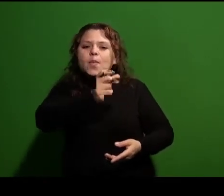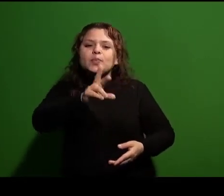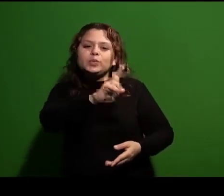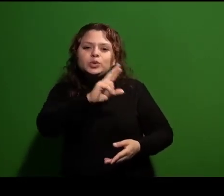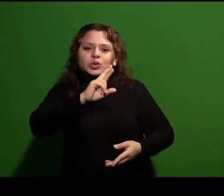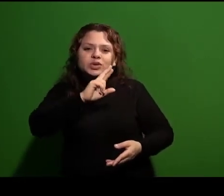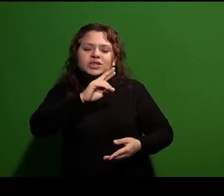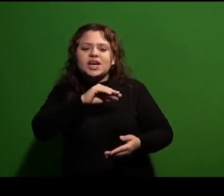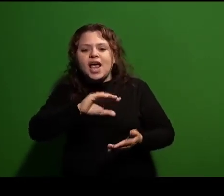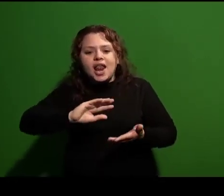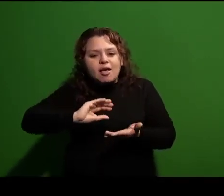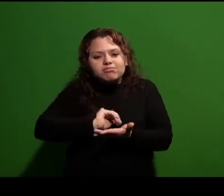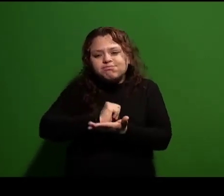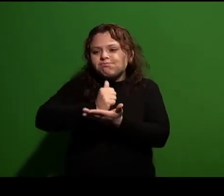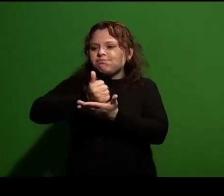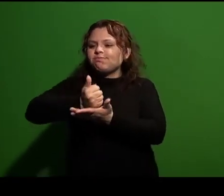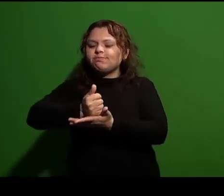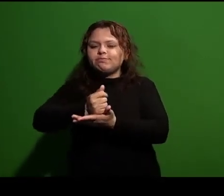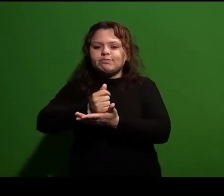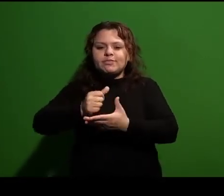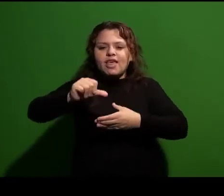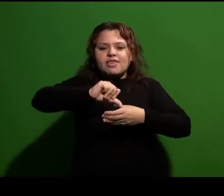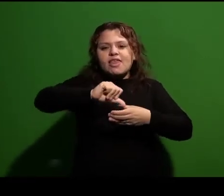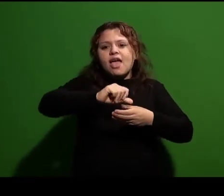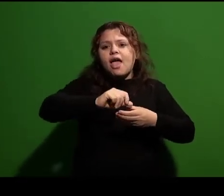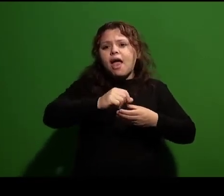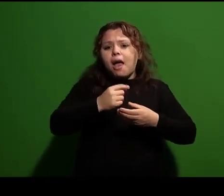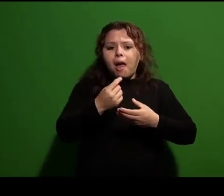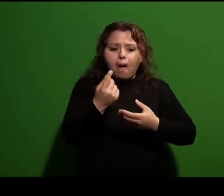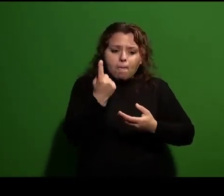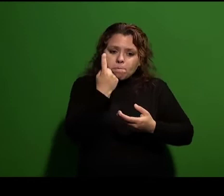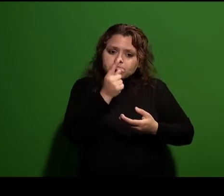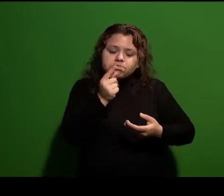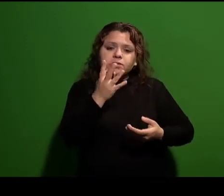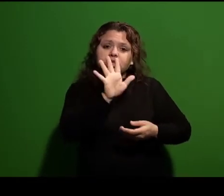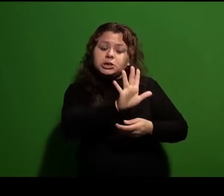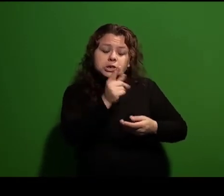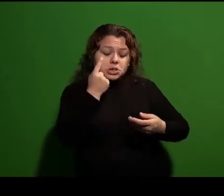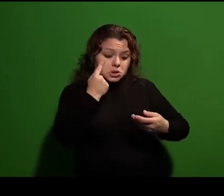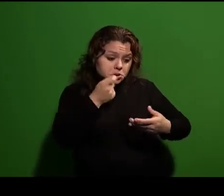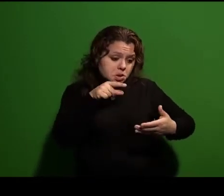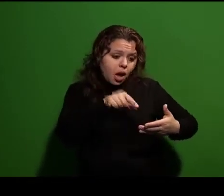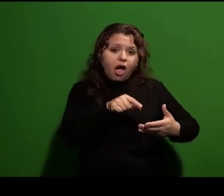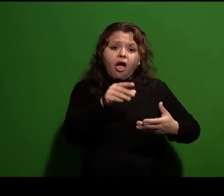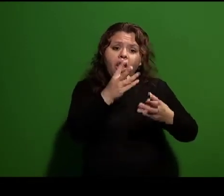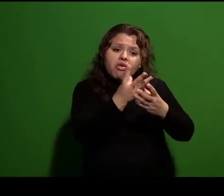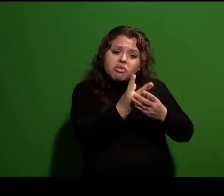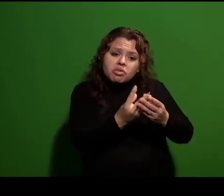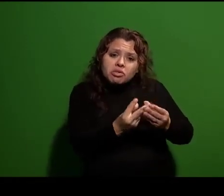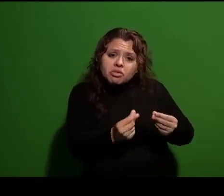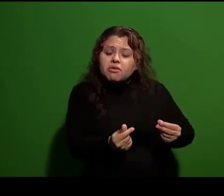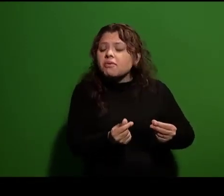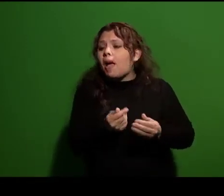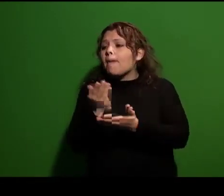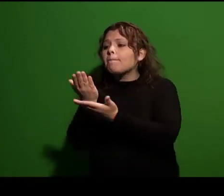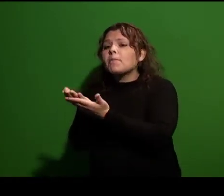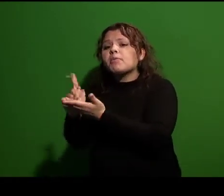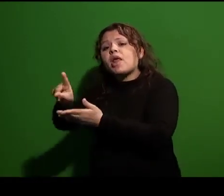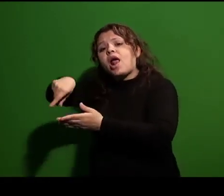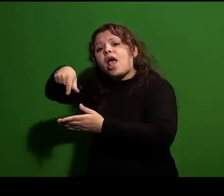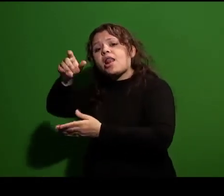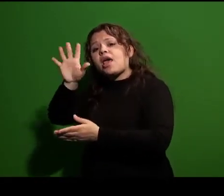sus lámparas. Y las fatuas dijeron a las prudentes: Dadnos de vuestro aceite, porque nuestras lámparas se